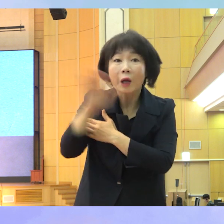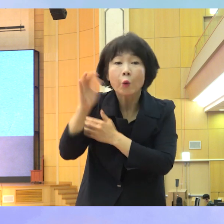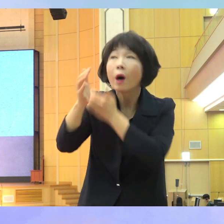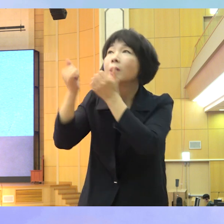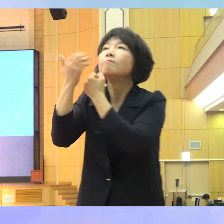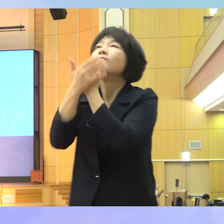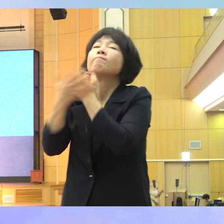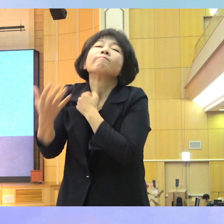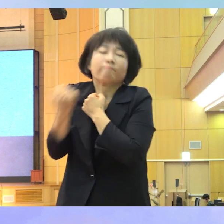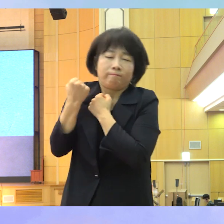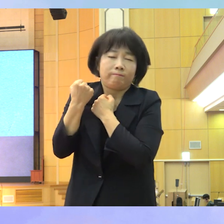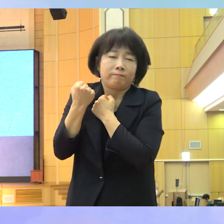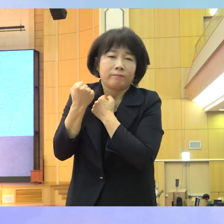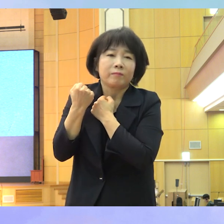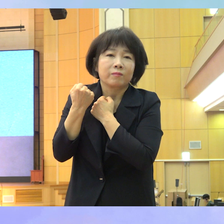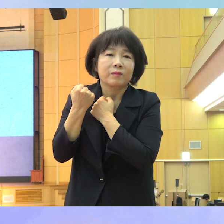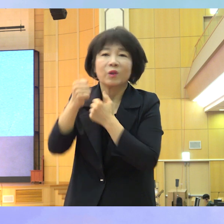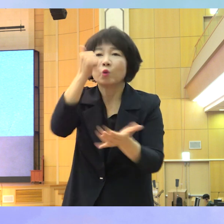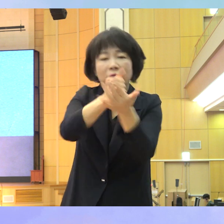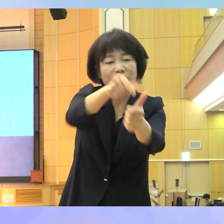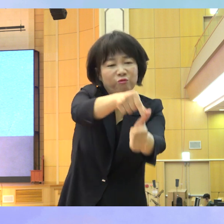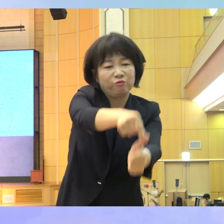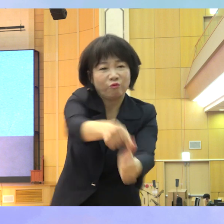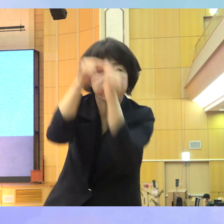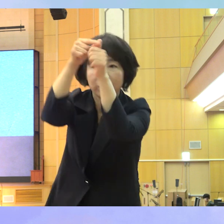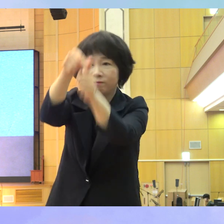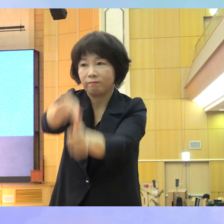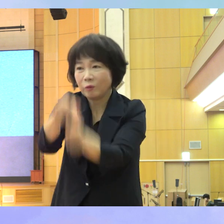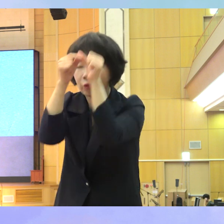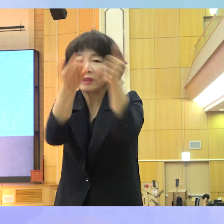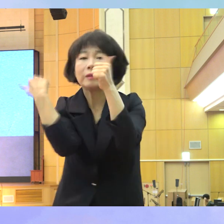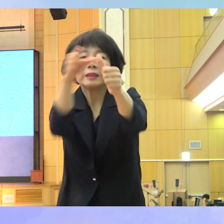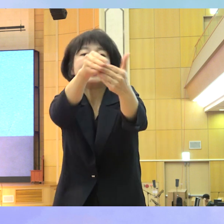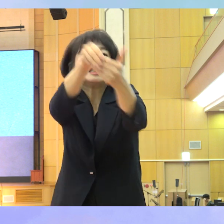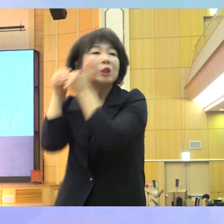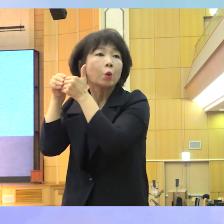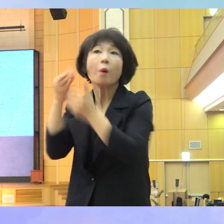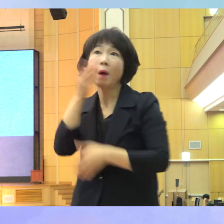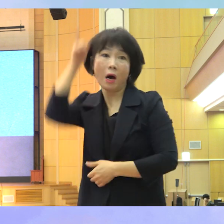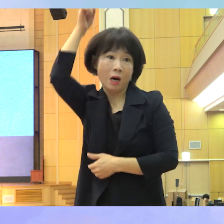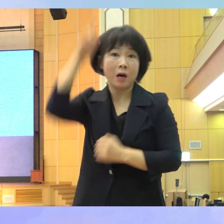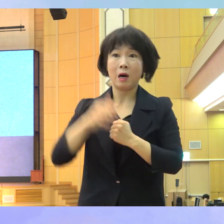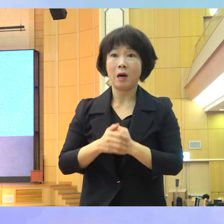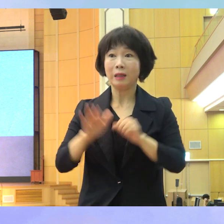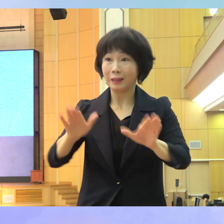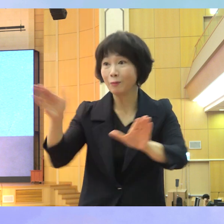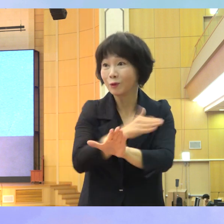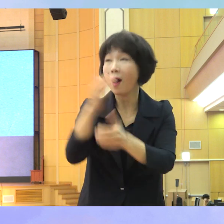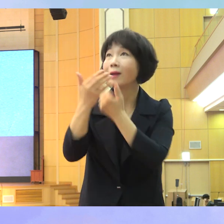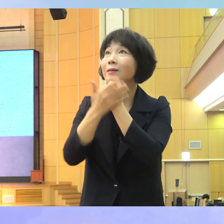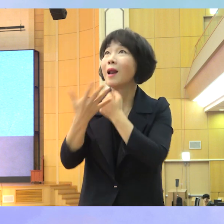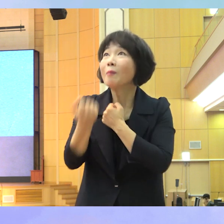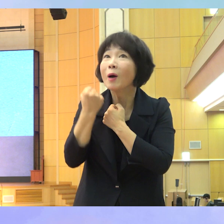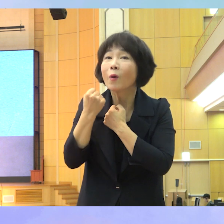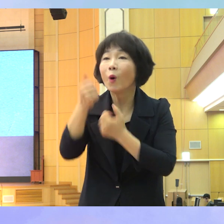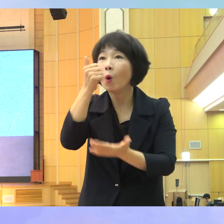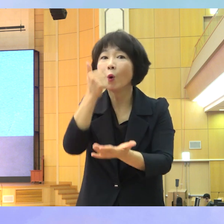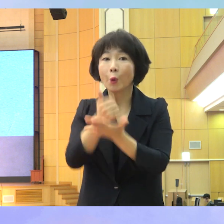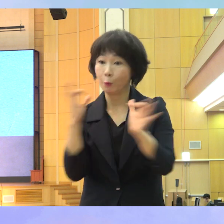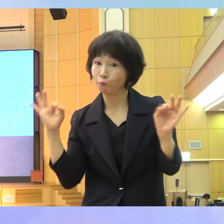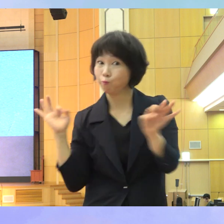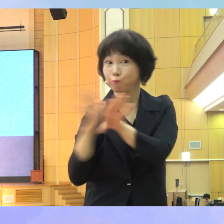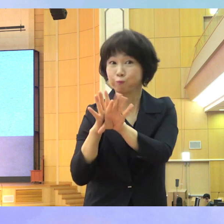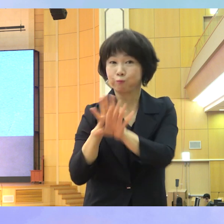하나님의 은혜로 이스라엘 백성들 홍해를 건넜듯이 하나님의 은혜로 말미암아 우리가 이제 죄의 영역 아래